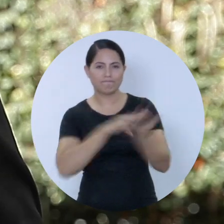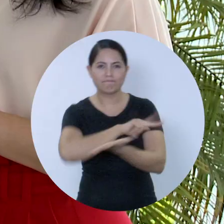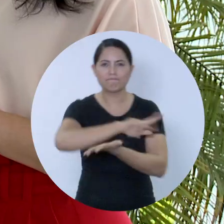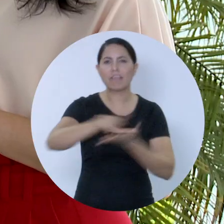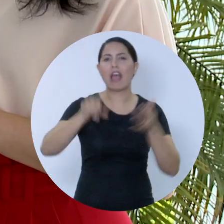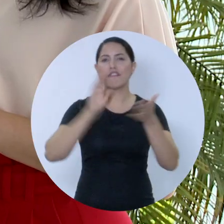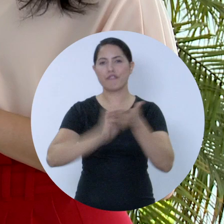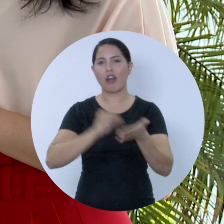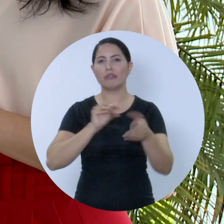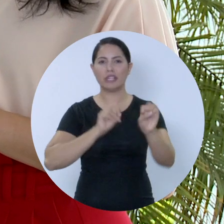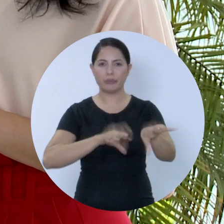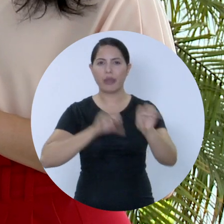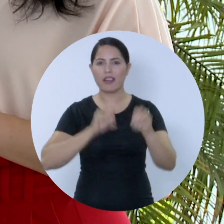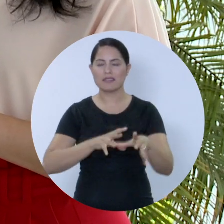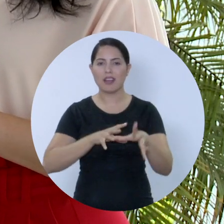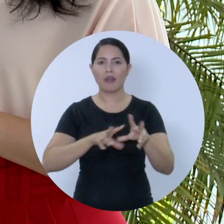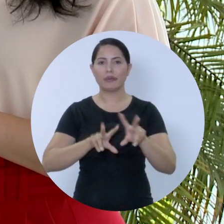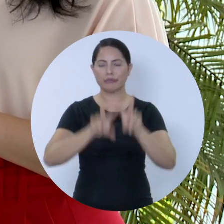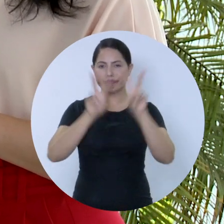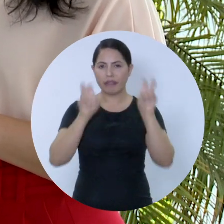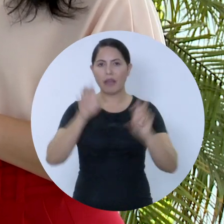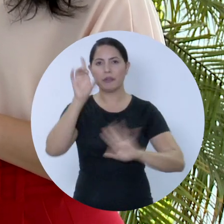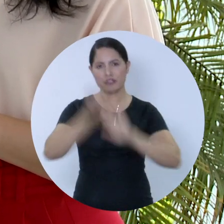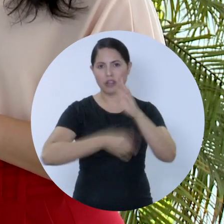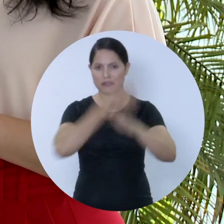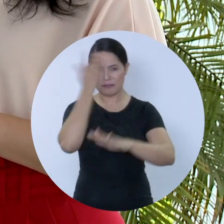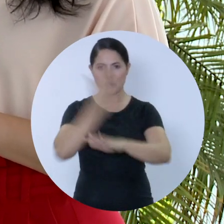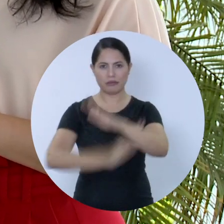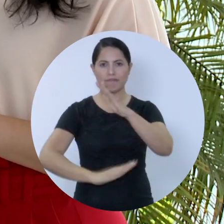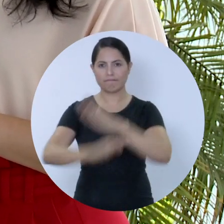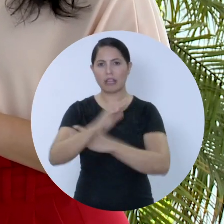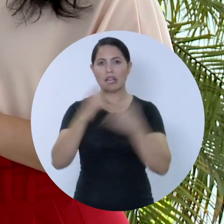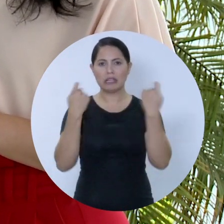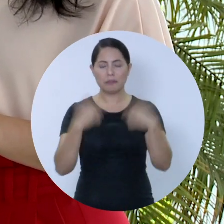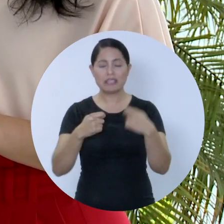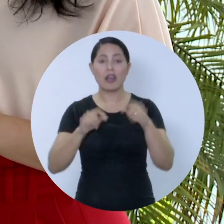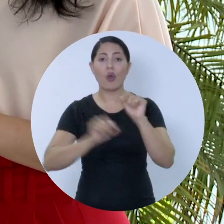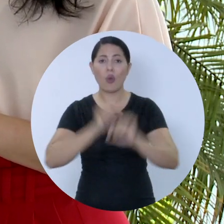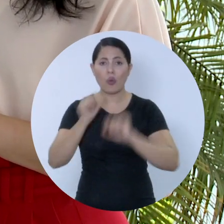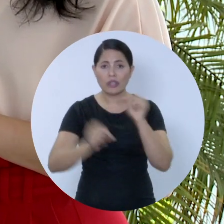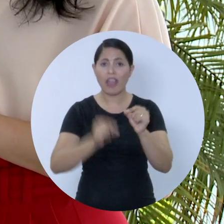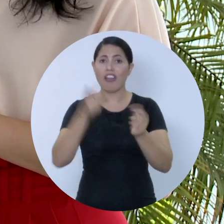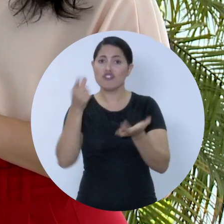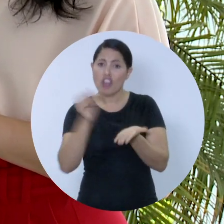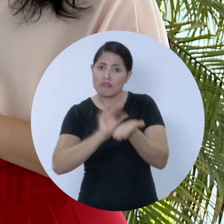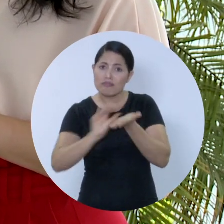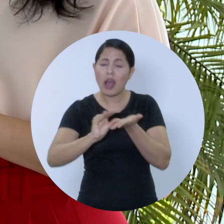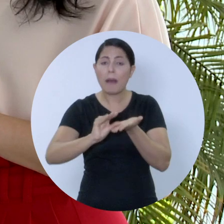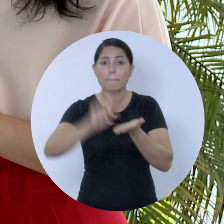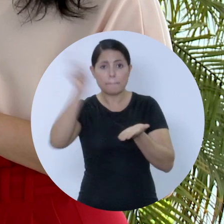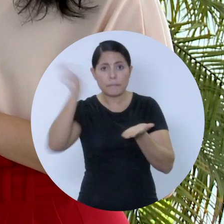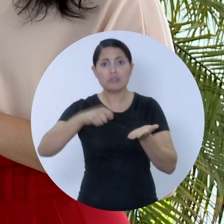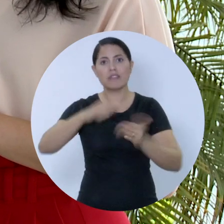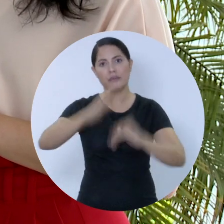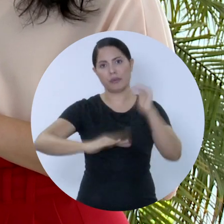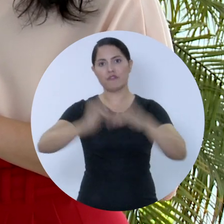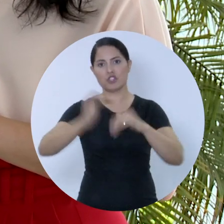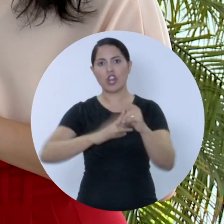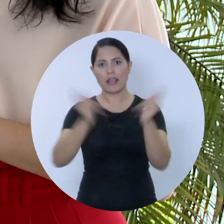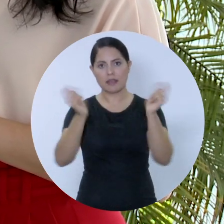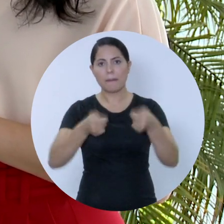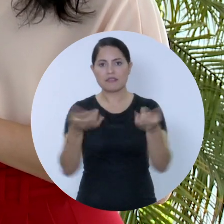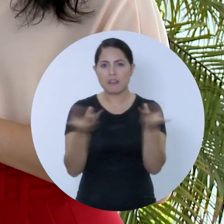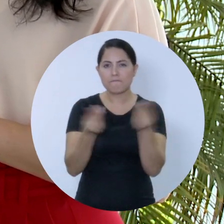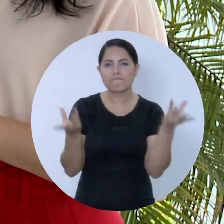na educação, enfim, várias questões de conhecimento mesmo dos seus próprios direitos, por isso a gente precisava de mais recursos para a própria capacitação